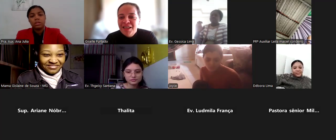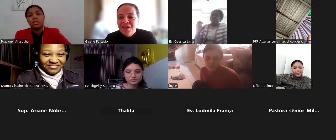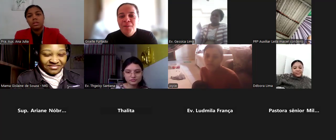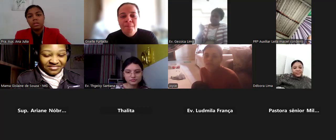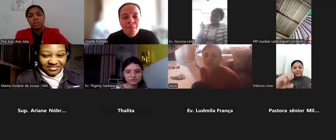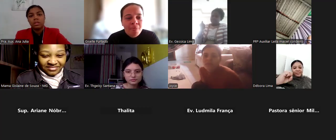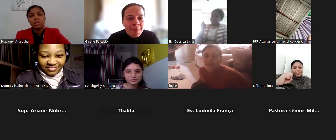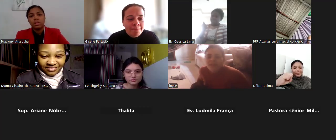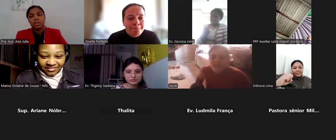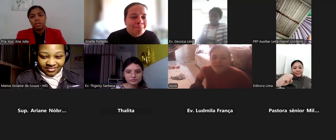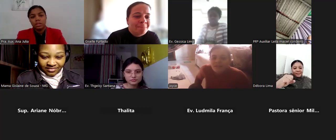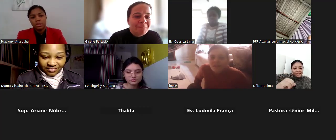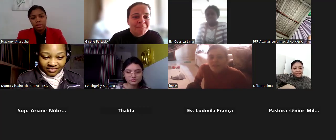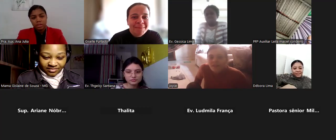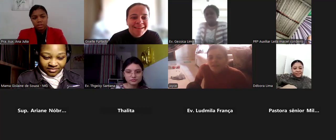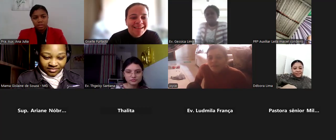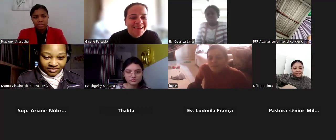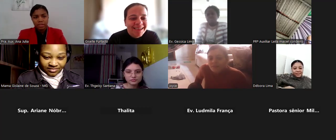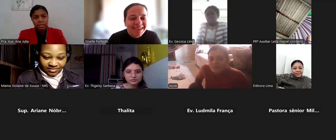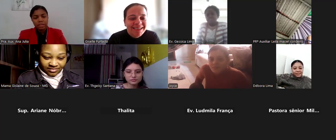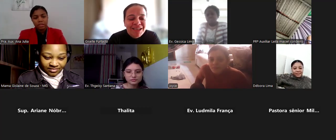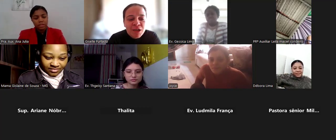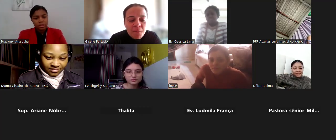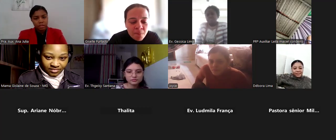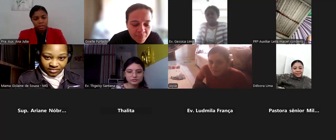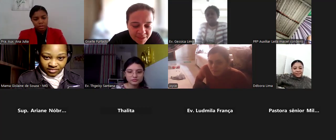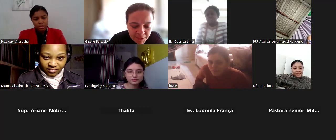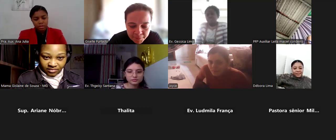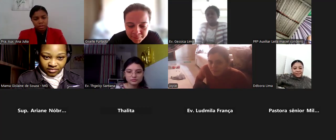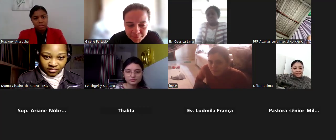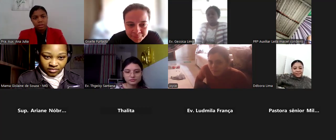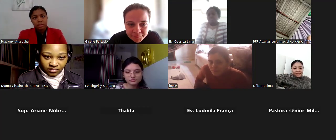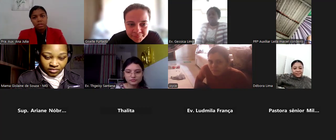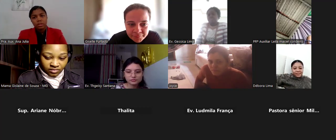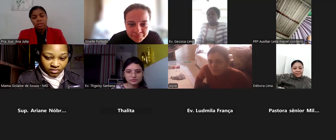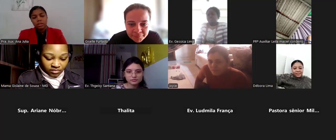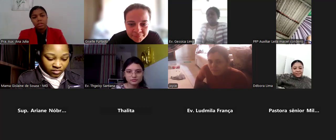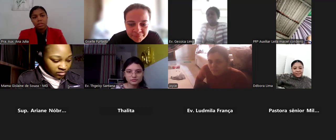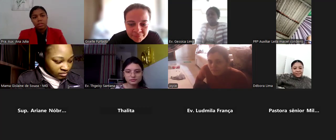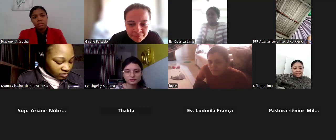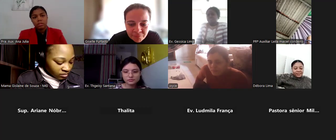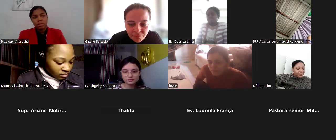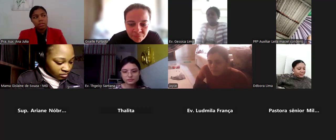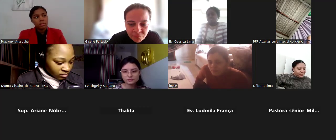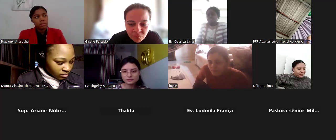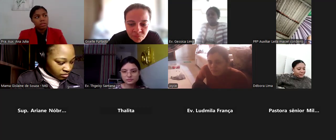Aleluia. Licença, mamãe Gisele. É só uma pergunta. Sim. A gente vai e fala o nosso nome para eles,